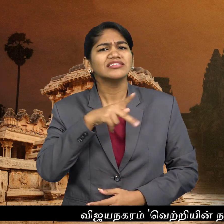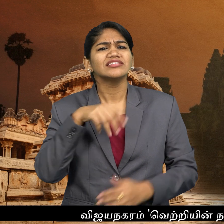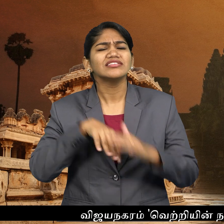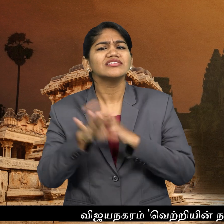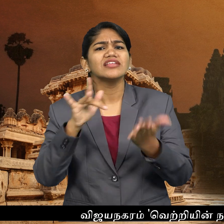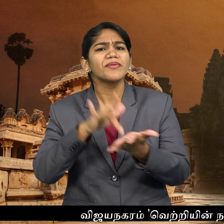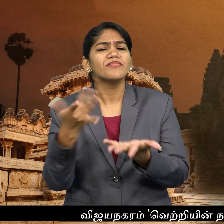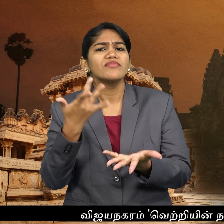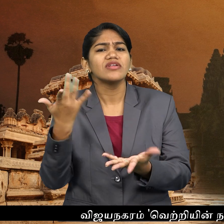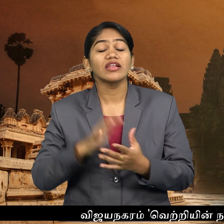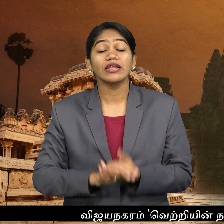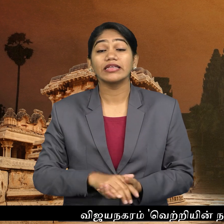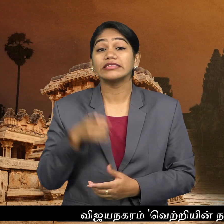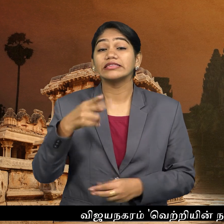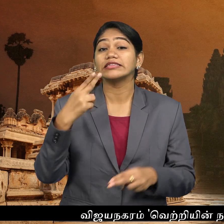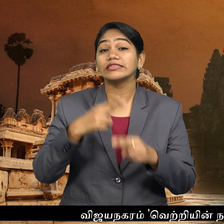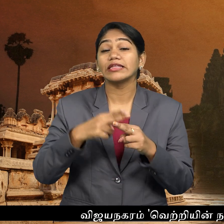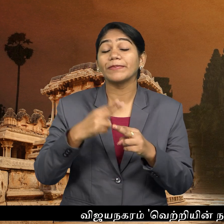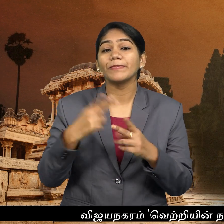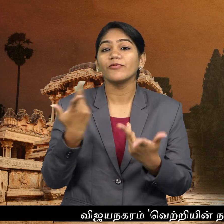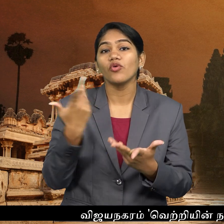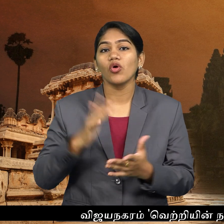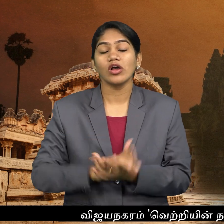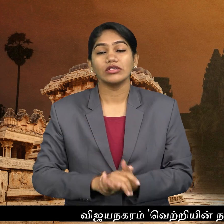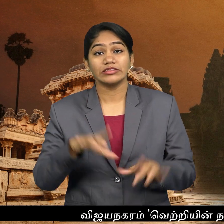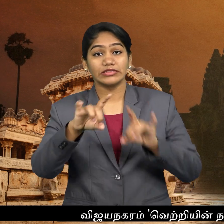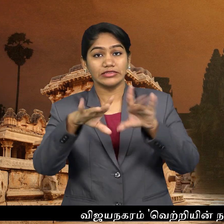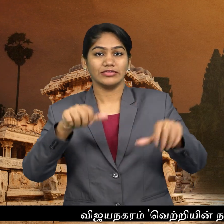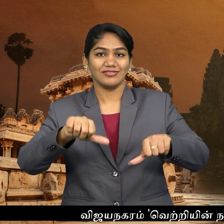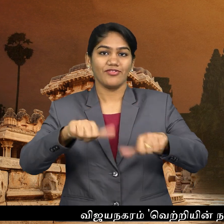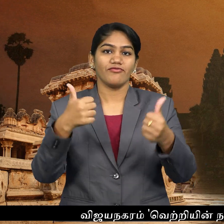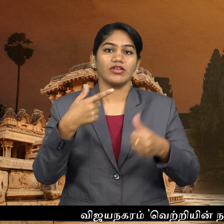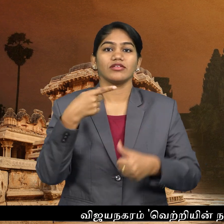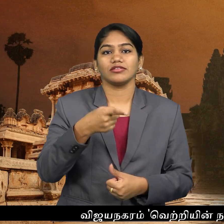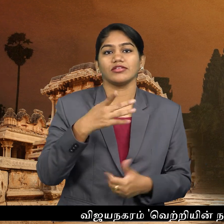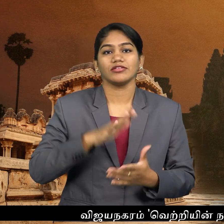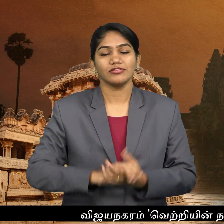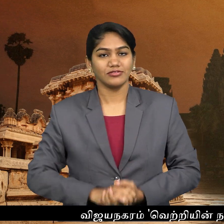விஜயநகரம் வெற்றியின் நகரம் என்று அழைக்கப்பட்டது.